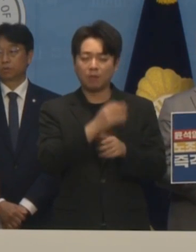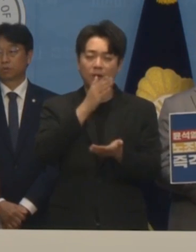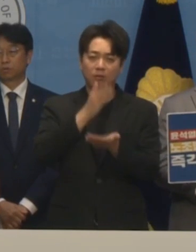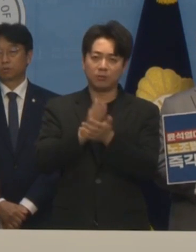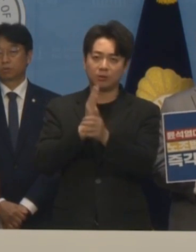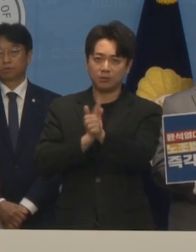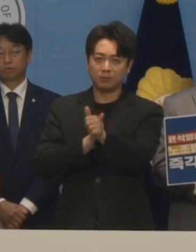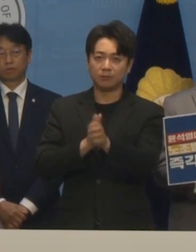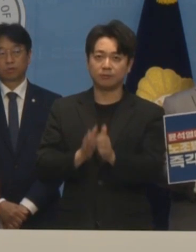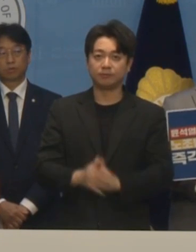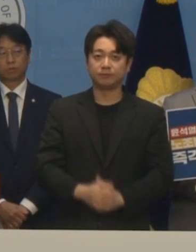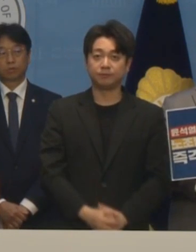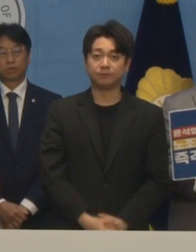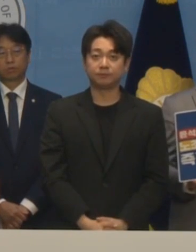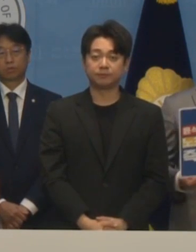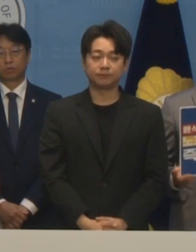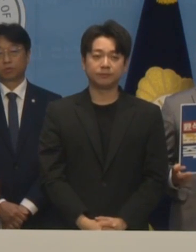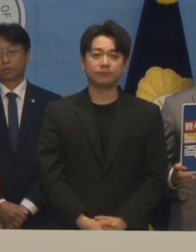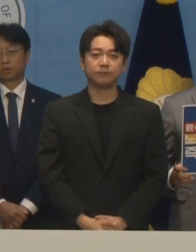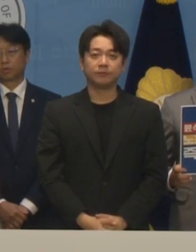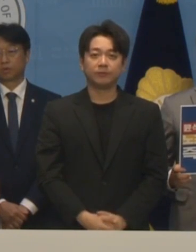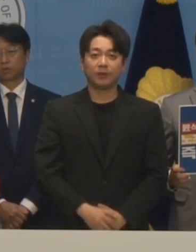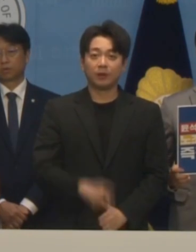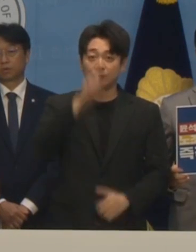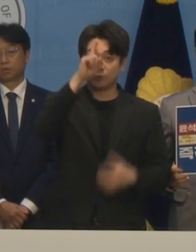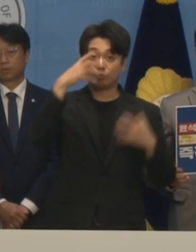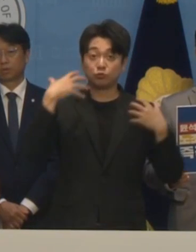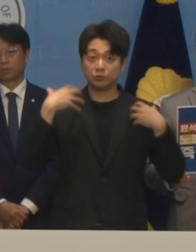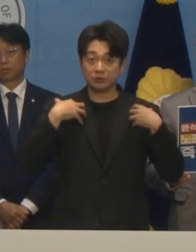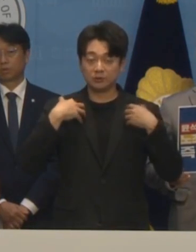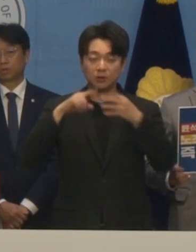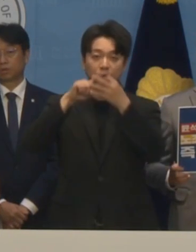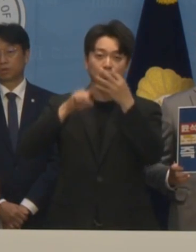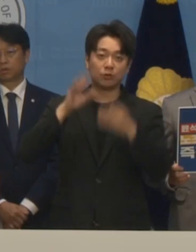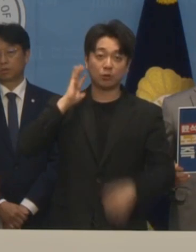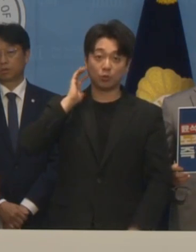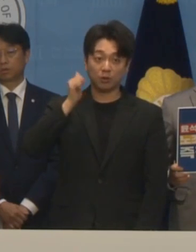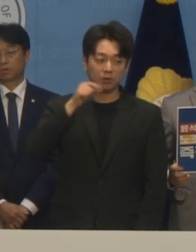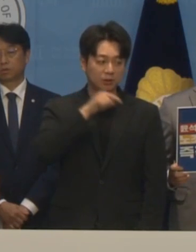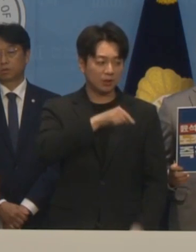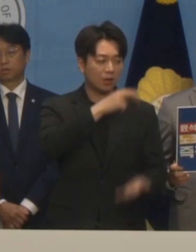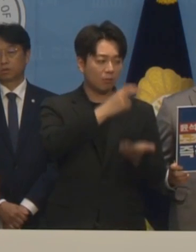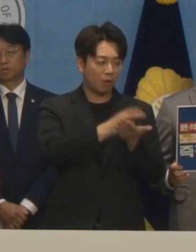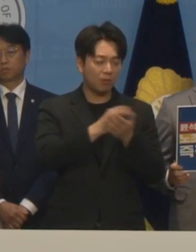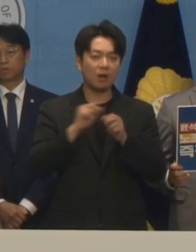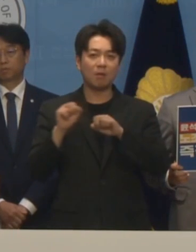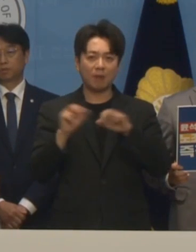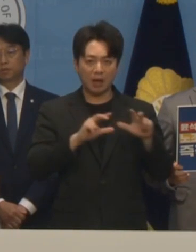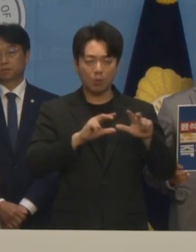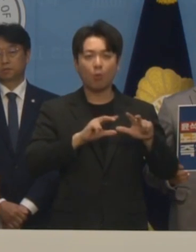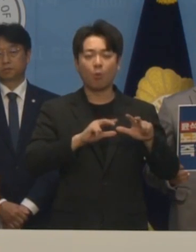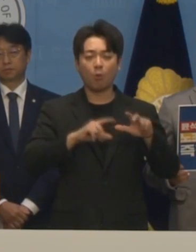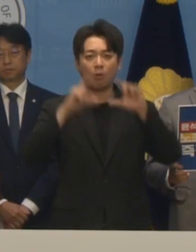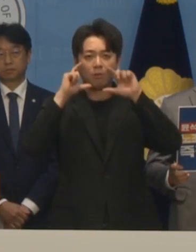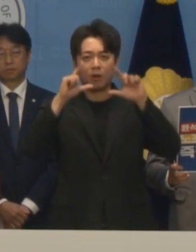마십시오. 윤석열 대통령은 노란봉투법을 즉각 공포하십시오.